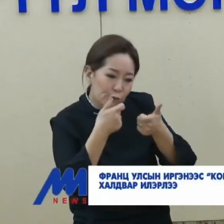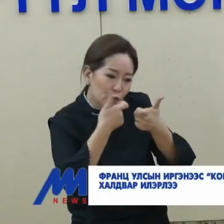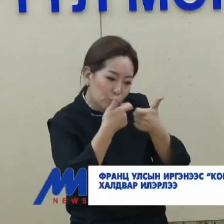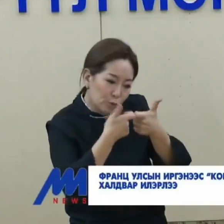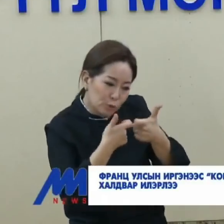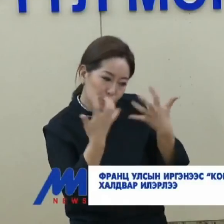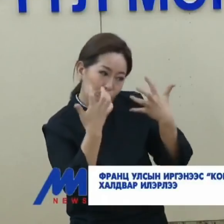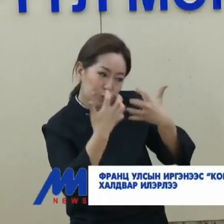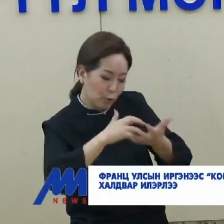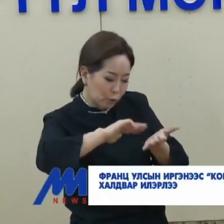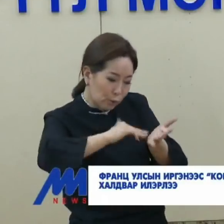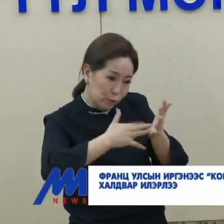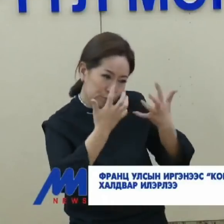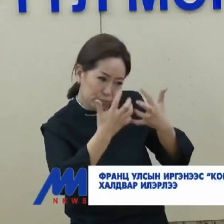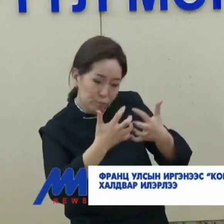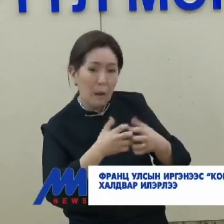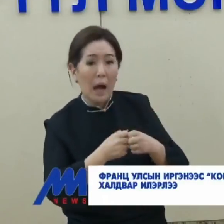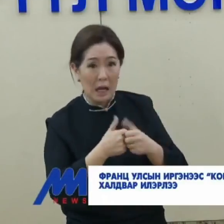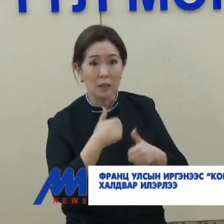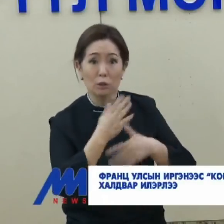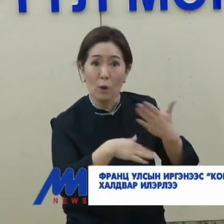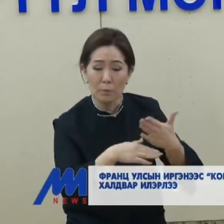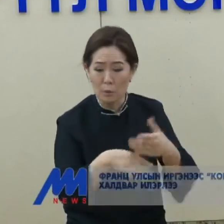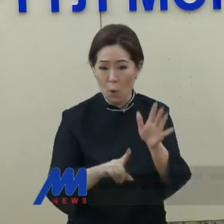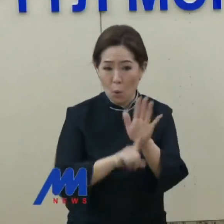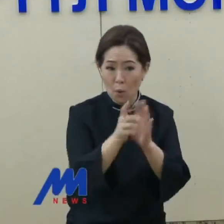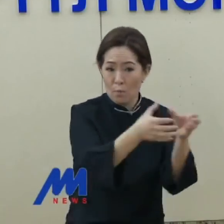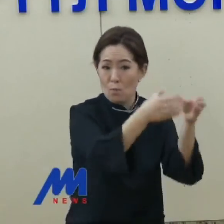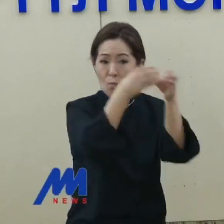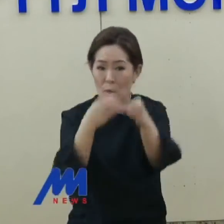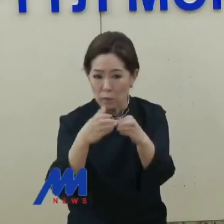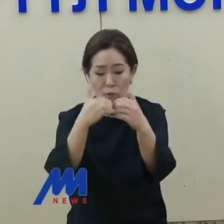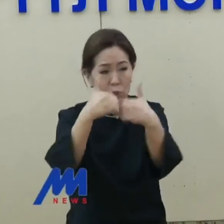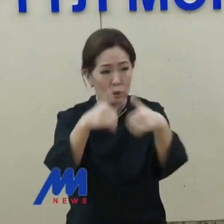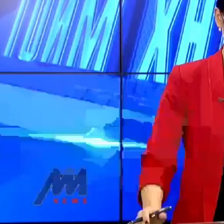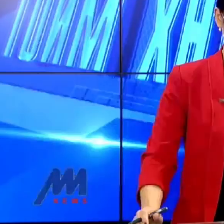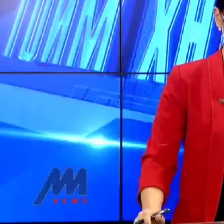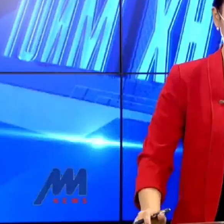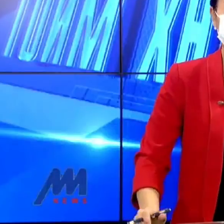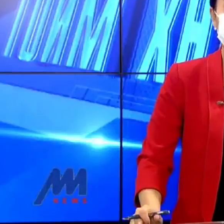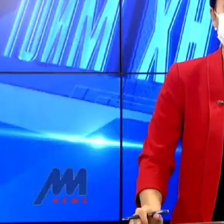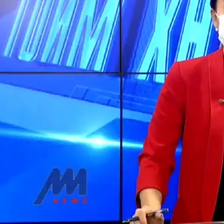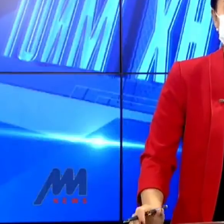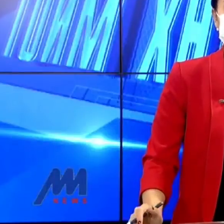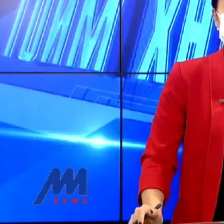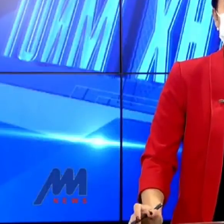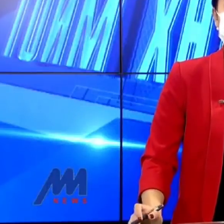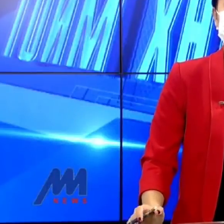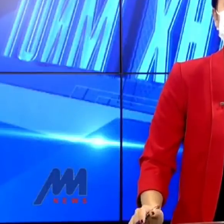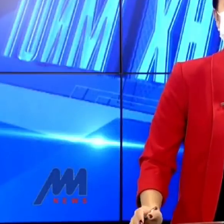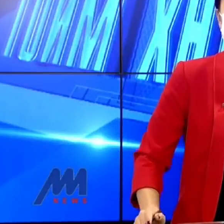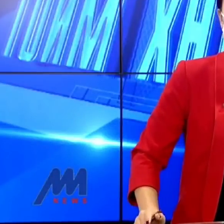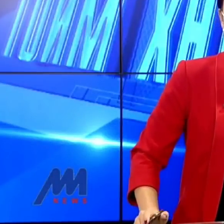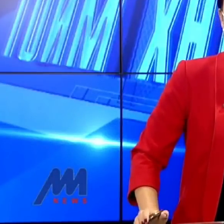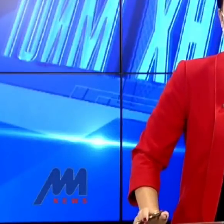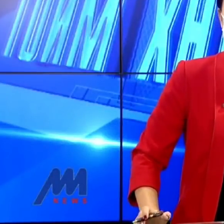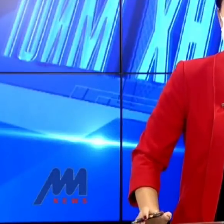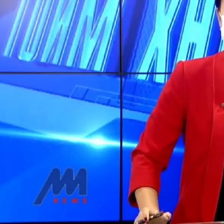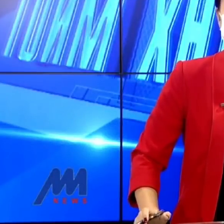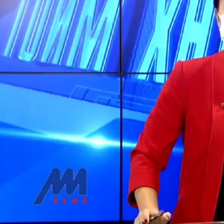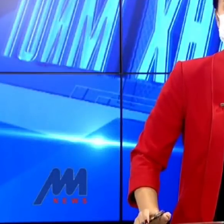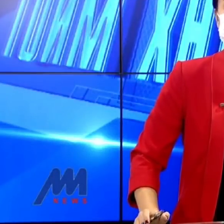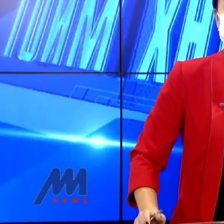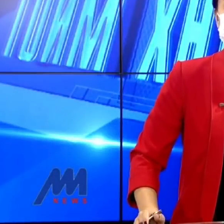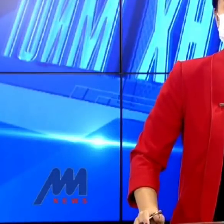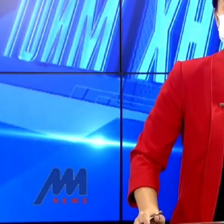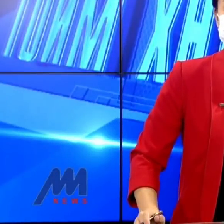байгуулсан эхний хэсэг хүмүүсээ авцраад одоо тусгаарлсан багаа. За үзэгчтэй өнөөдөр өглөө бол